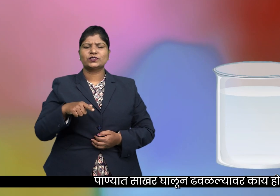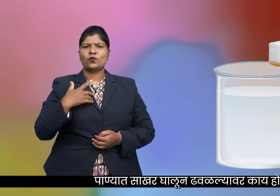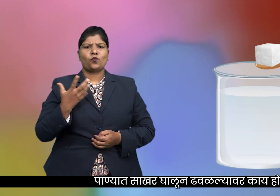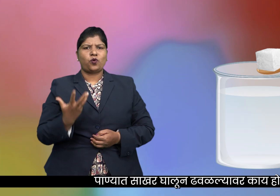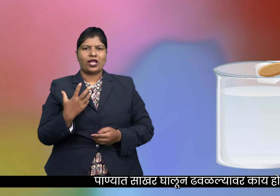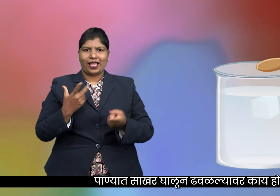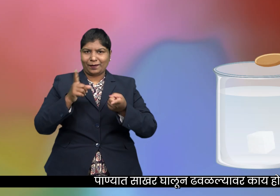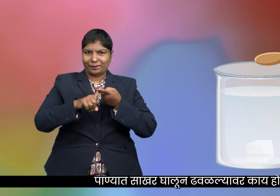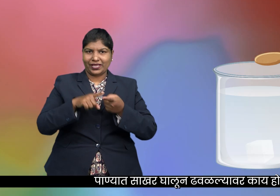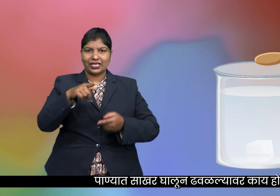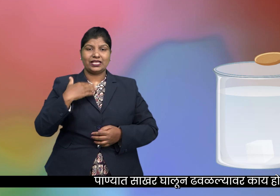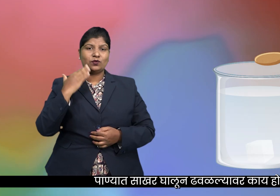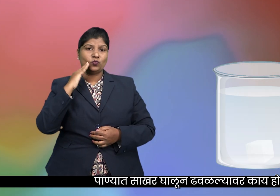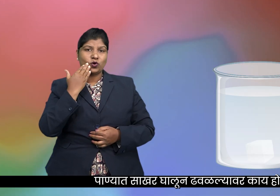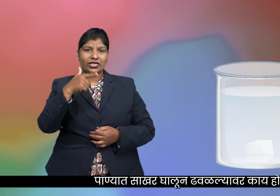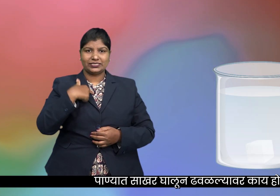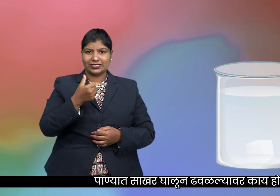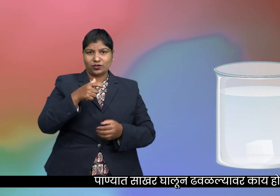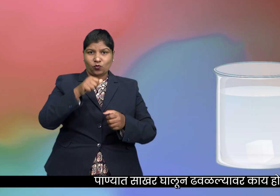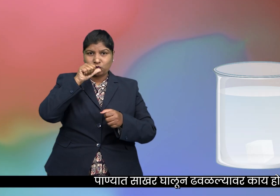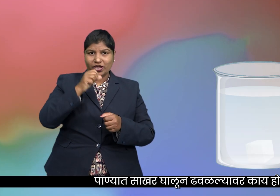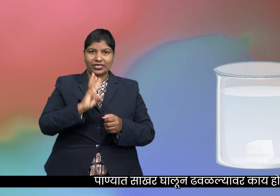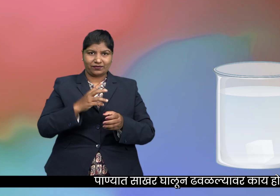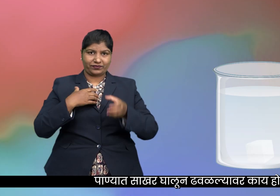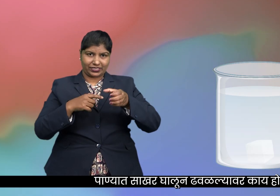पाण्यात साखर घालून ढवळल्यावर काय होते?